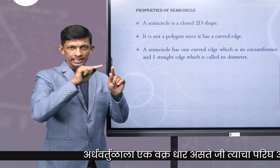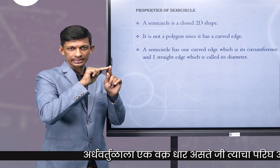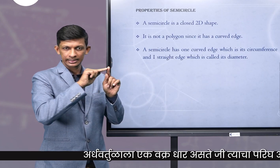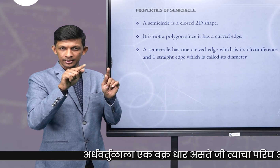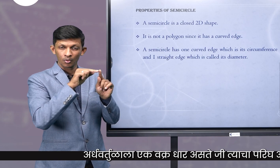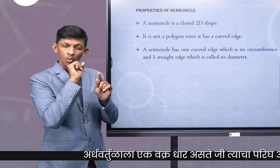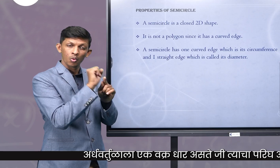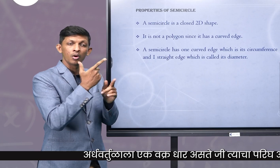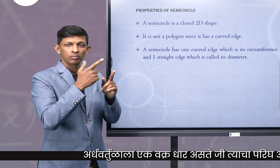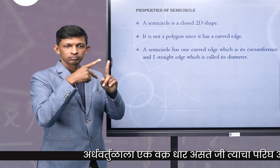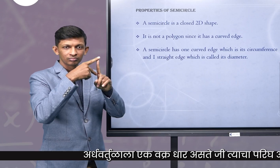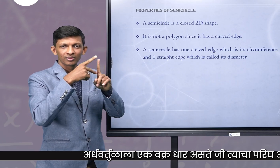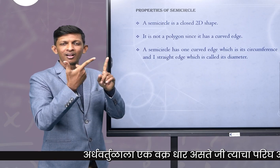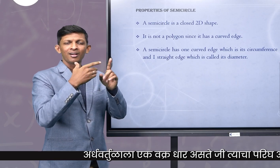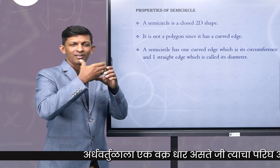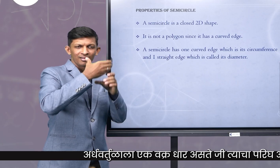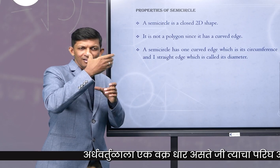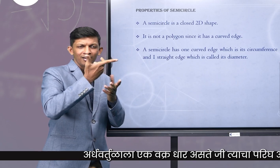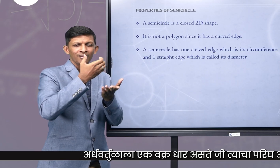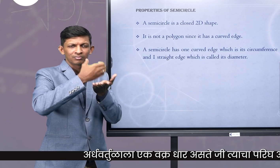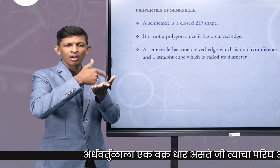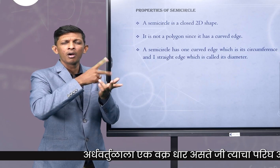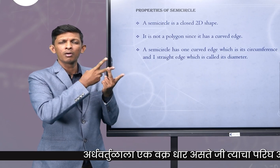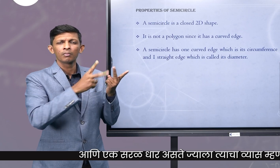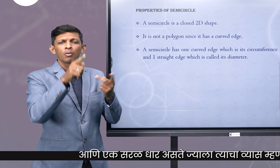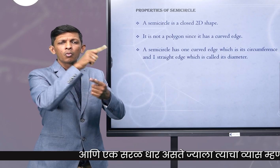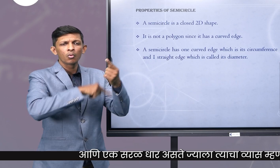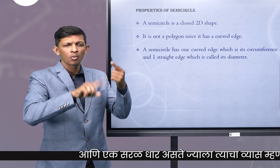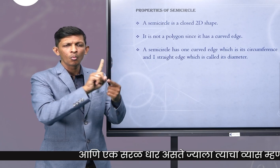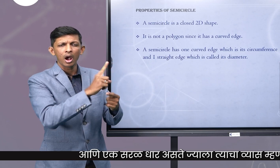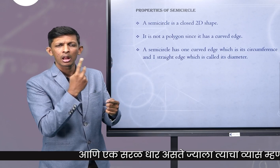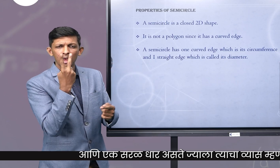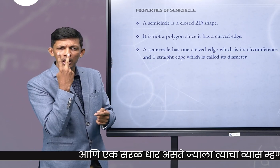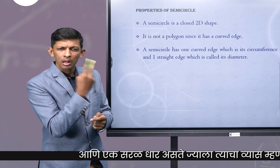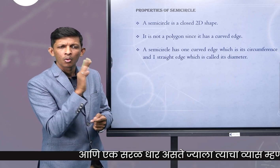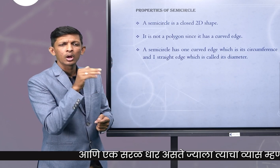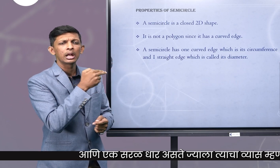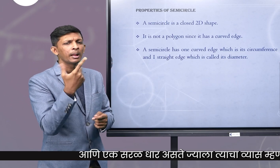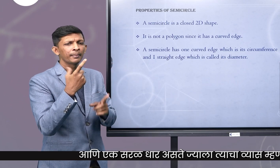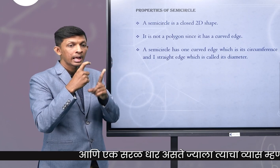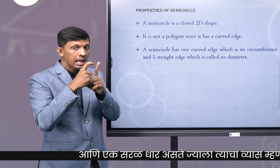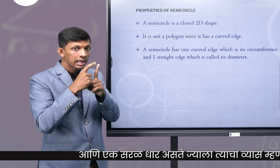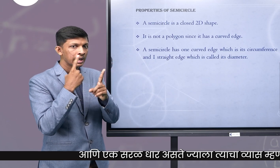अर्धवर्तुळाला एक वक्र धार असते जी त्याला परिघ असते आणि एक सरळ धार असते ज्याला त्याचा व्यास